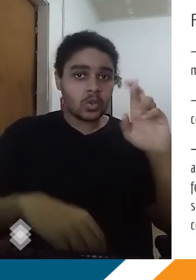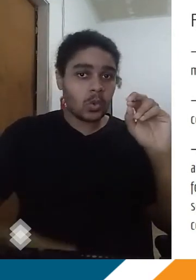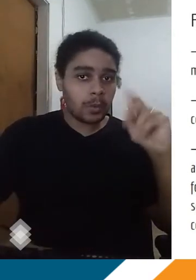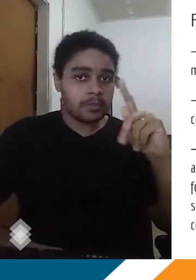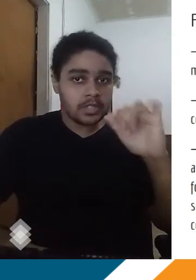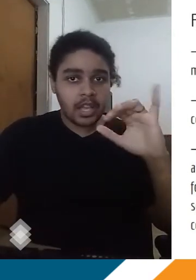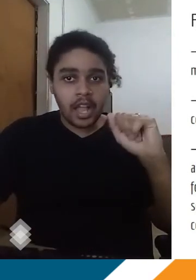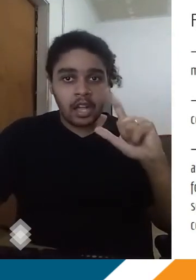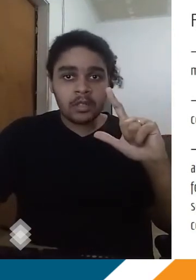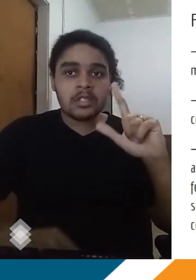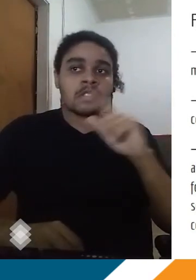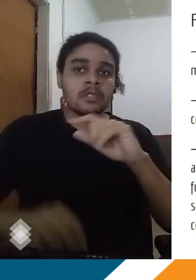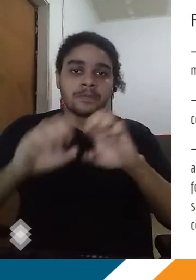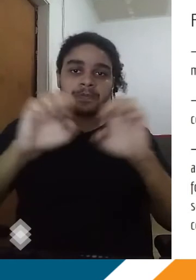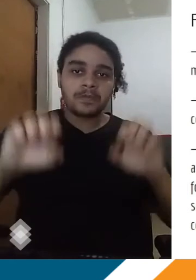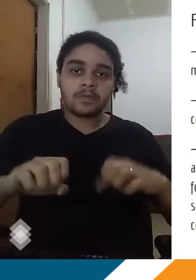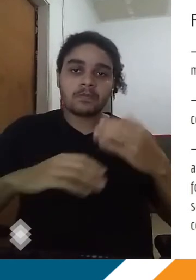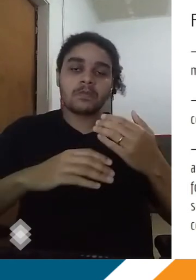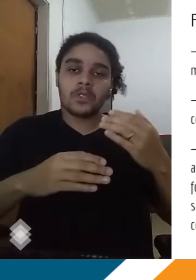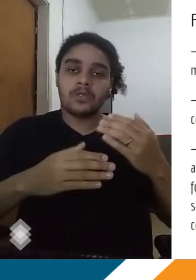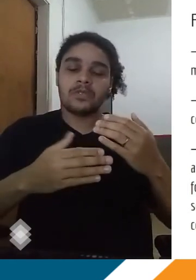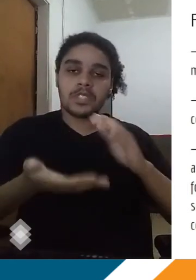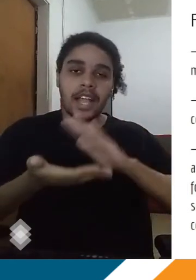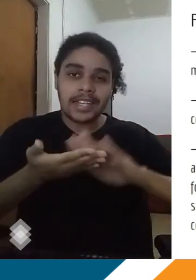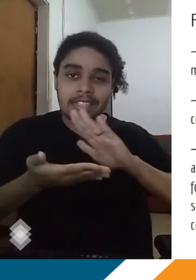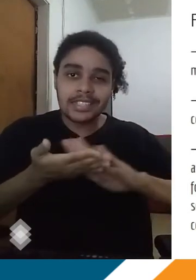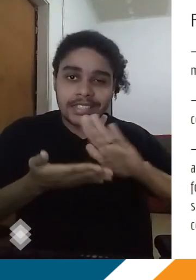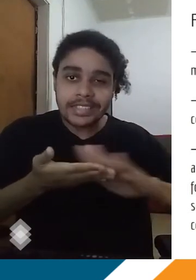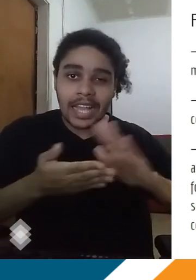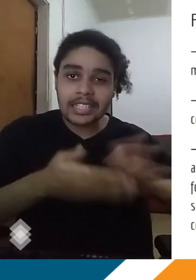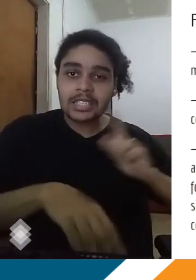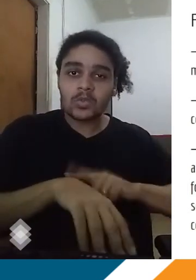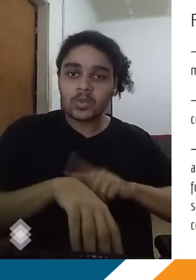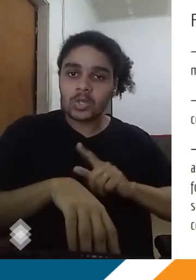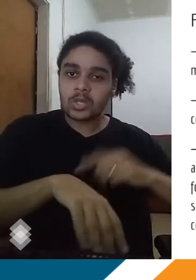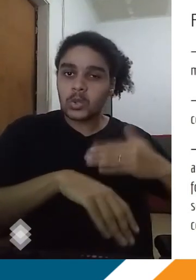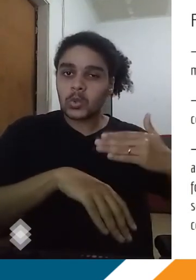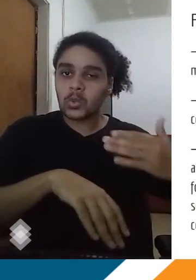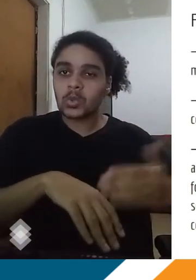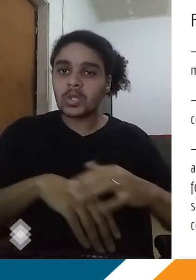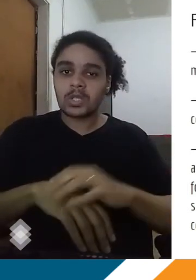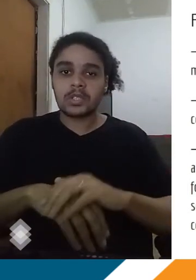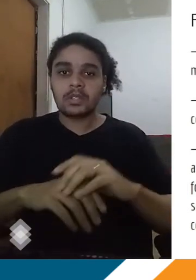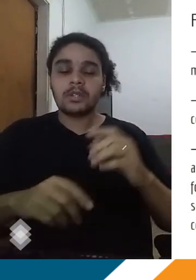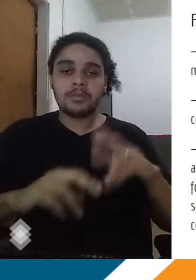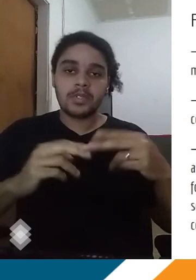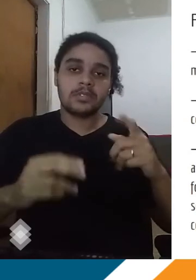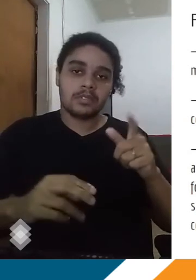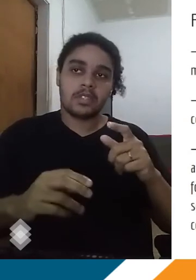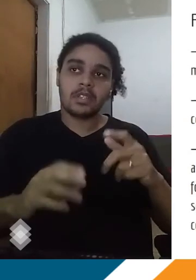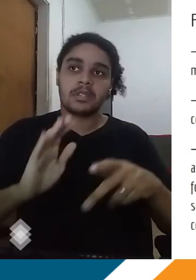clima majoritariamente tropical no nosso país, essas estruturas foram muito desgastadas ao longo do tempo. Portanto, elas são